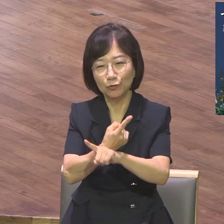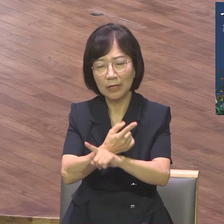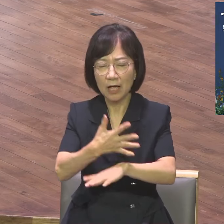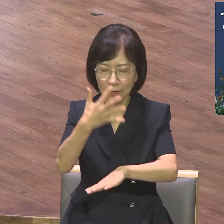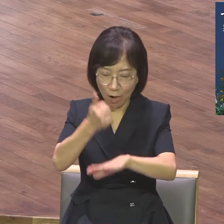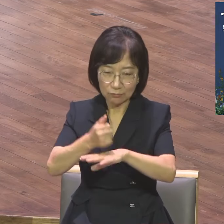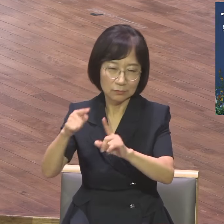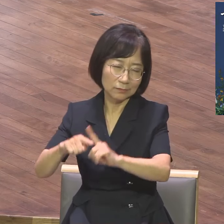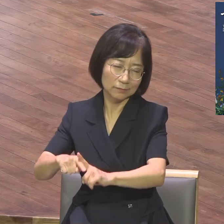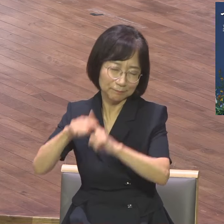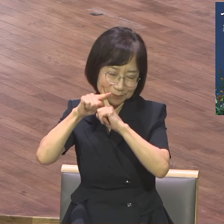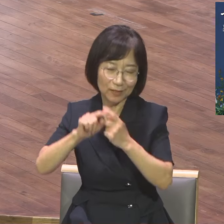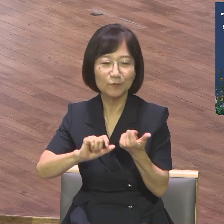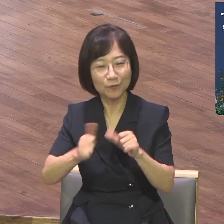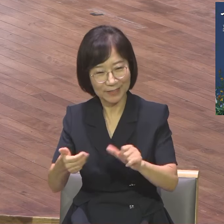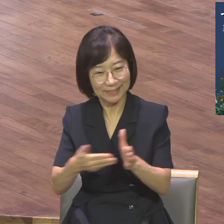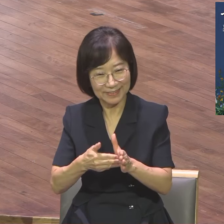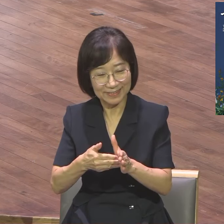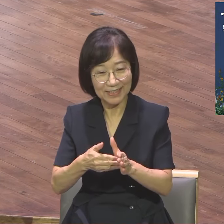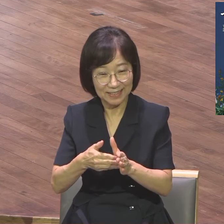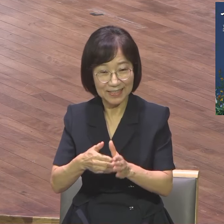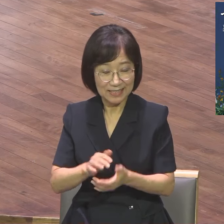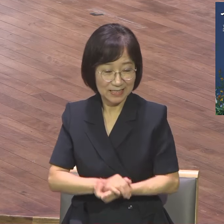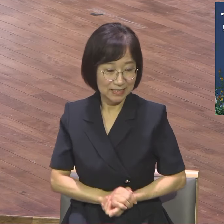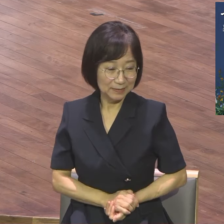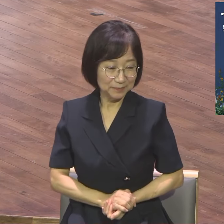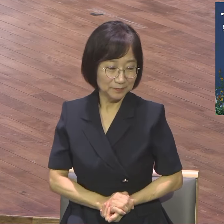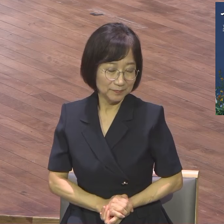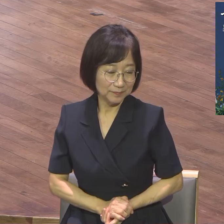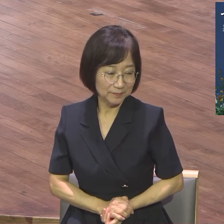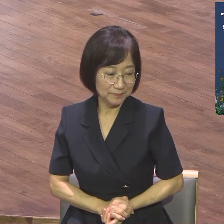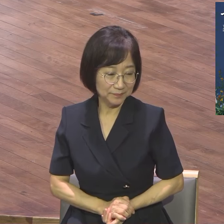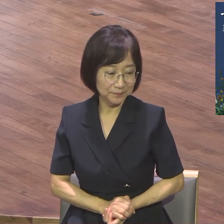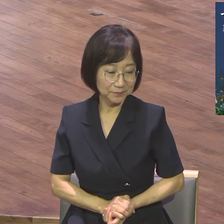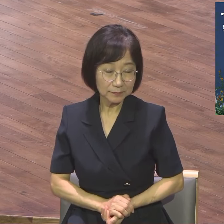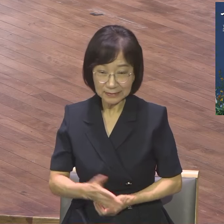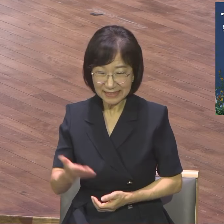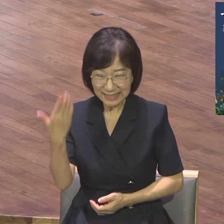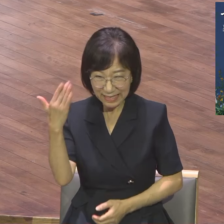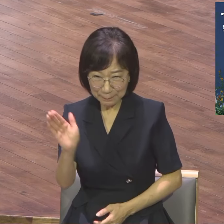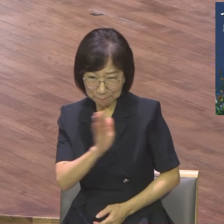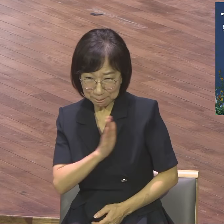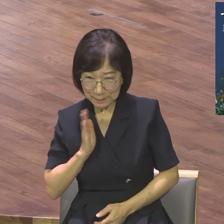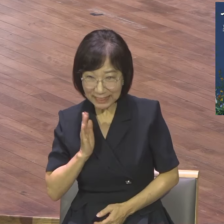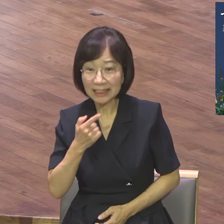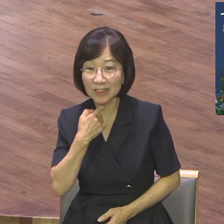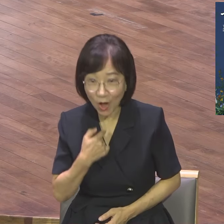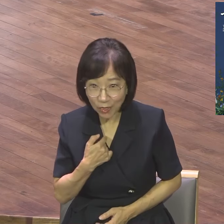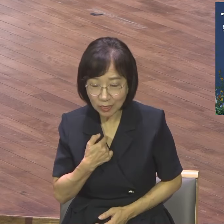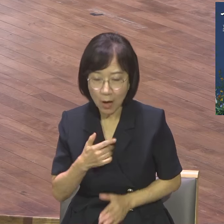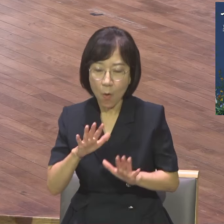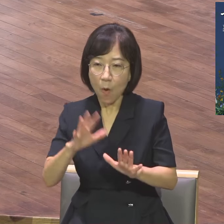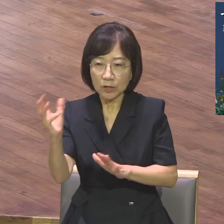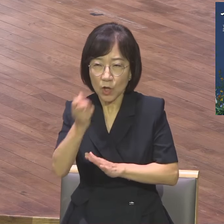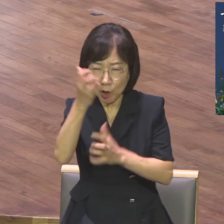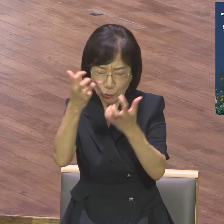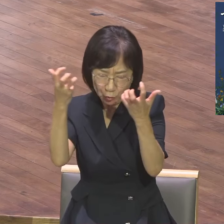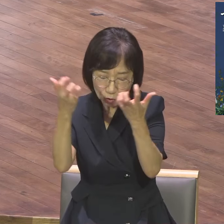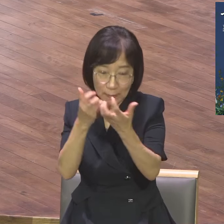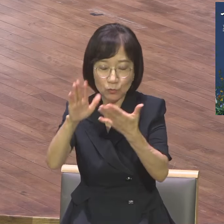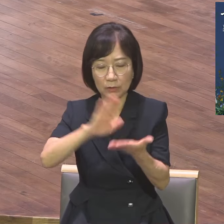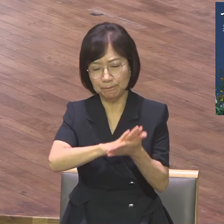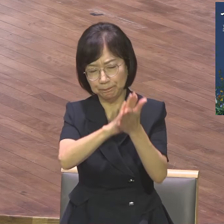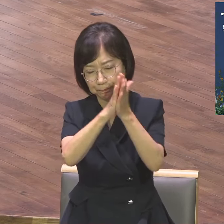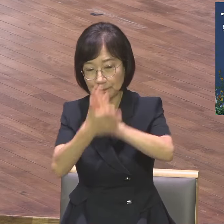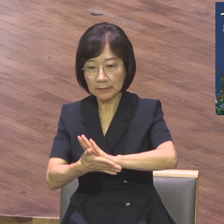순교하잖아요. 다 순교했습니다. 제자들 이 이후로 다 배신했던 제자들 싹 다 성령 받고 다